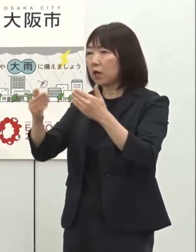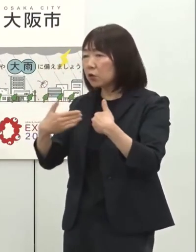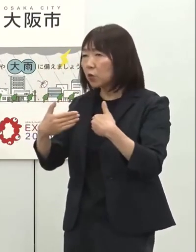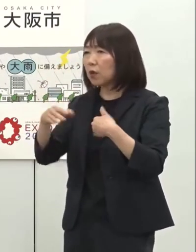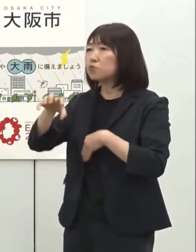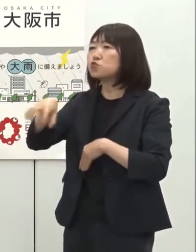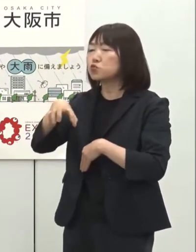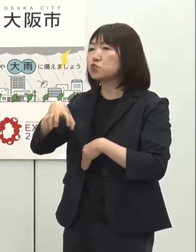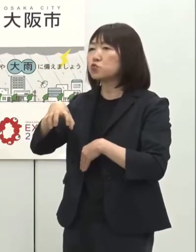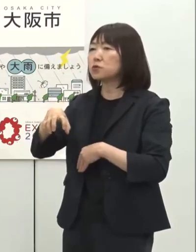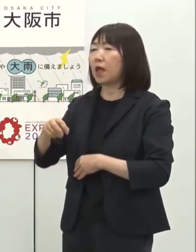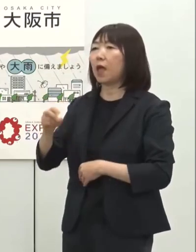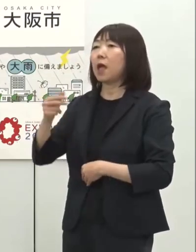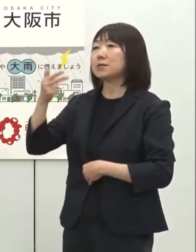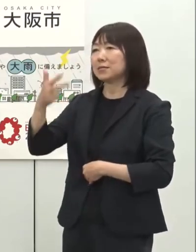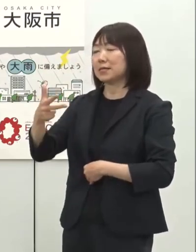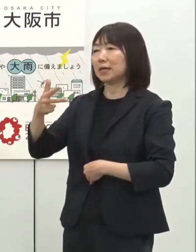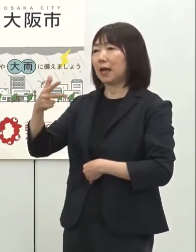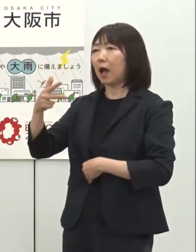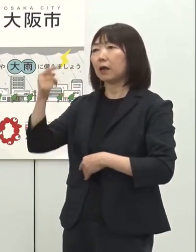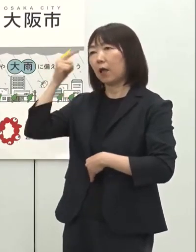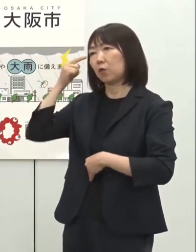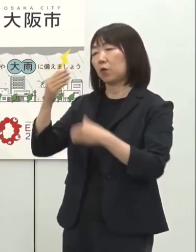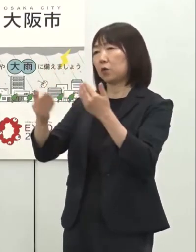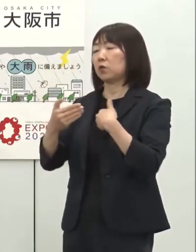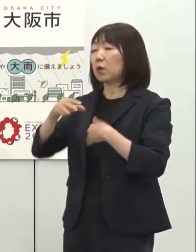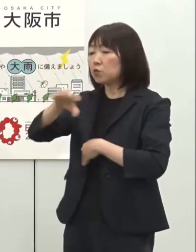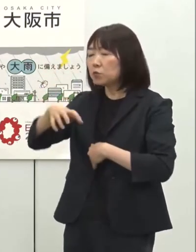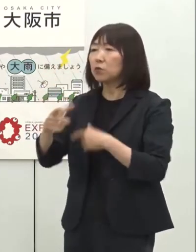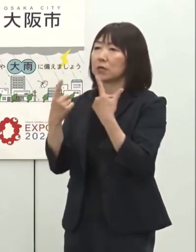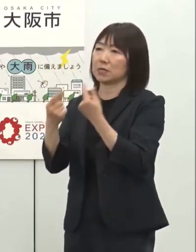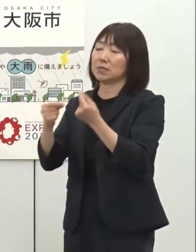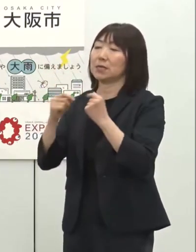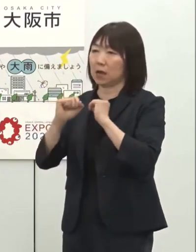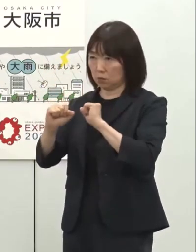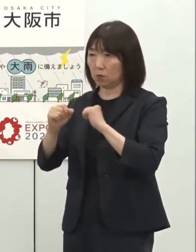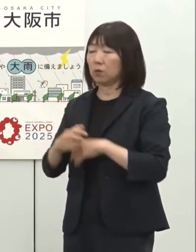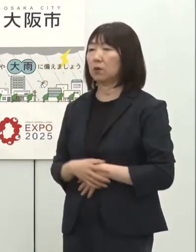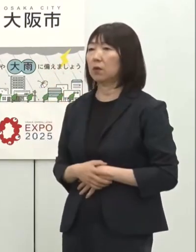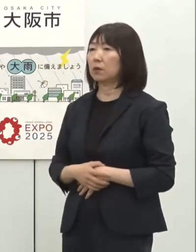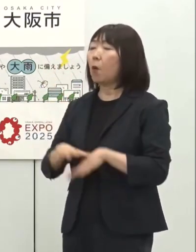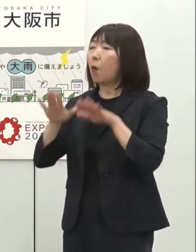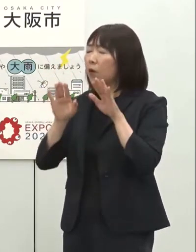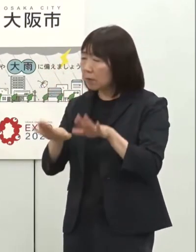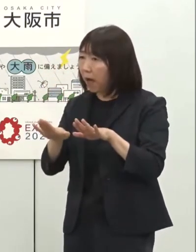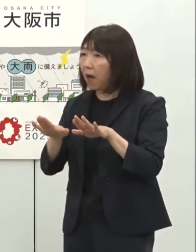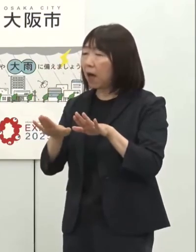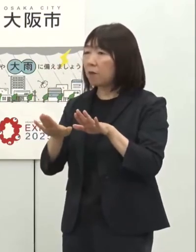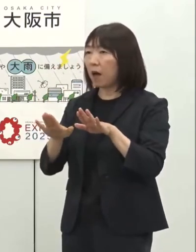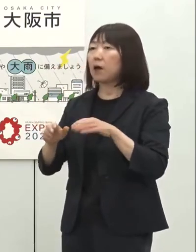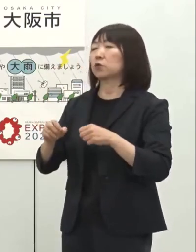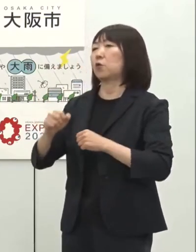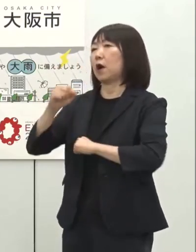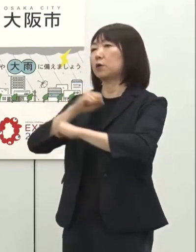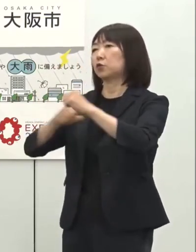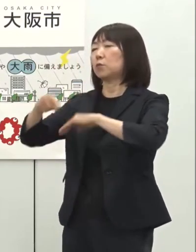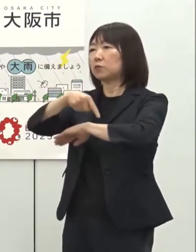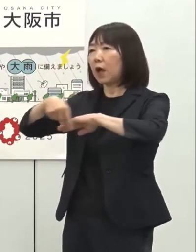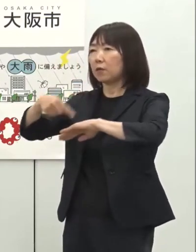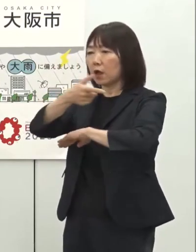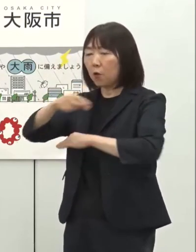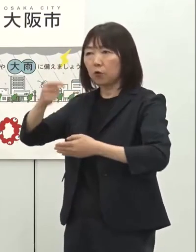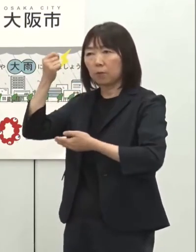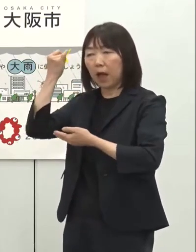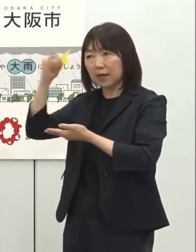討すべきものについてはこれは検討しないといけないと思うので、ただいずれにせよ今はアクションプランについていろんなお声をいただいている